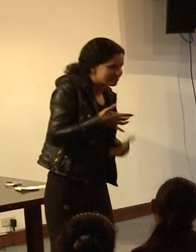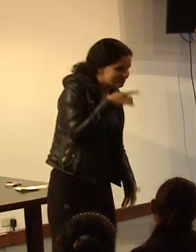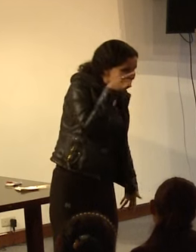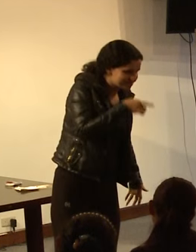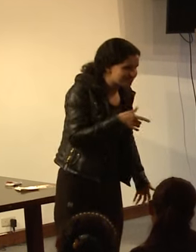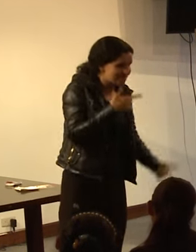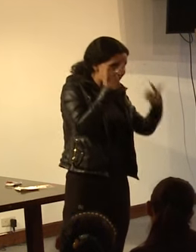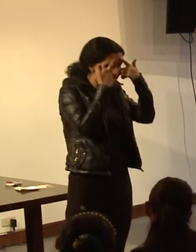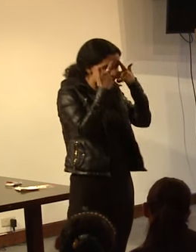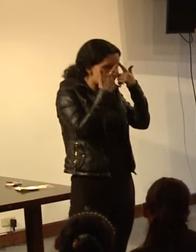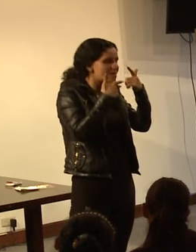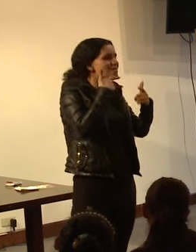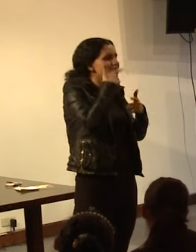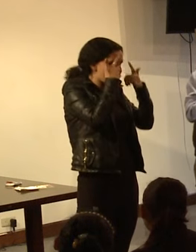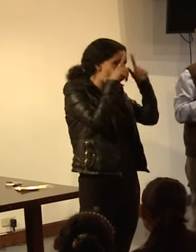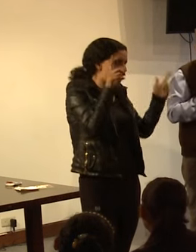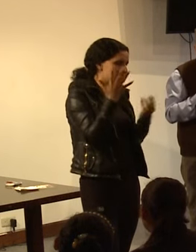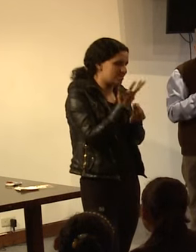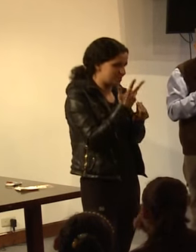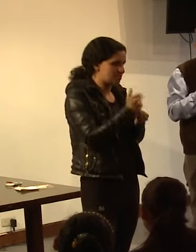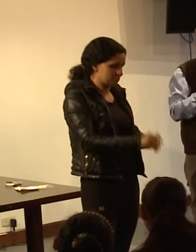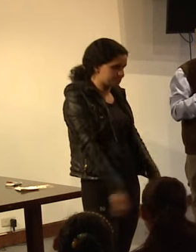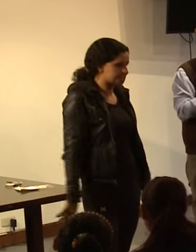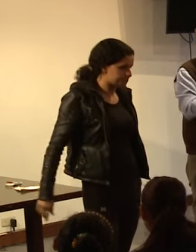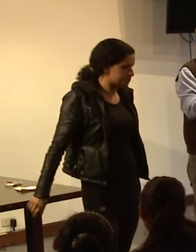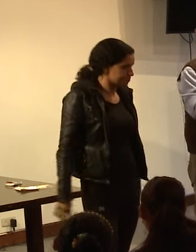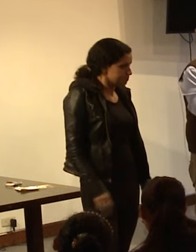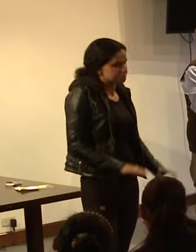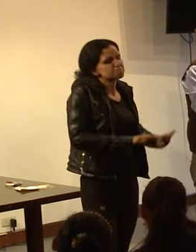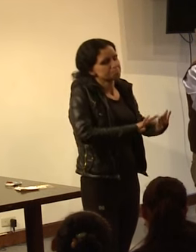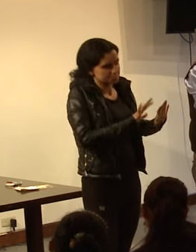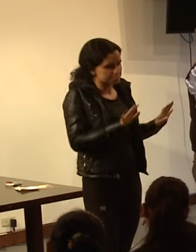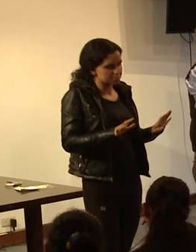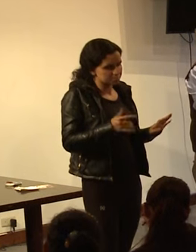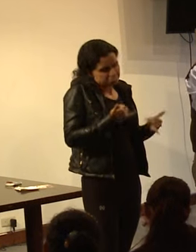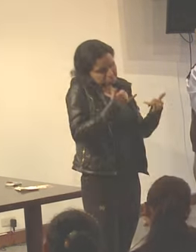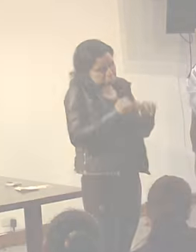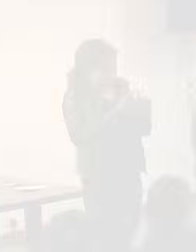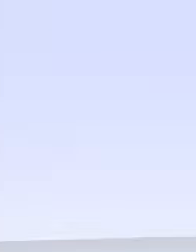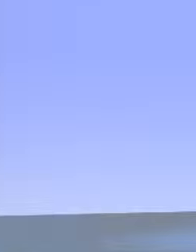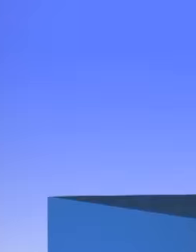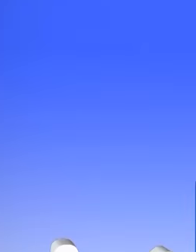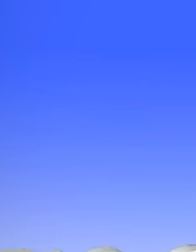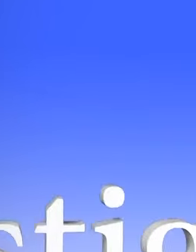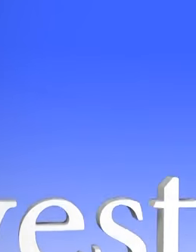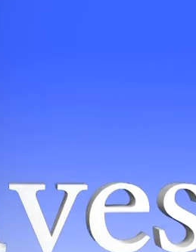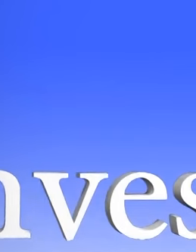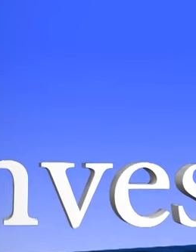lenguajes artísticos. Eso básicamente sería como pues, un poco con lo que yo quería cerrar.